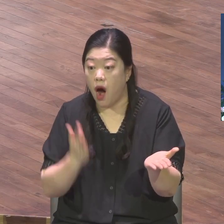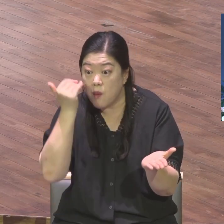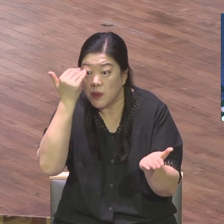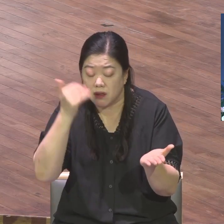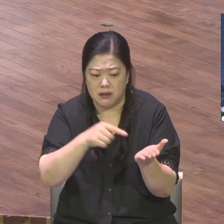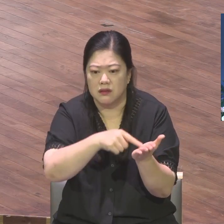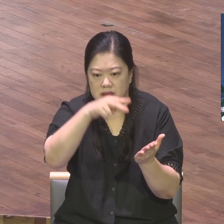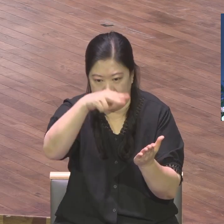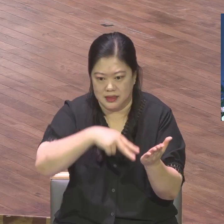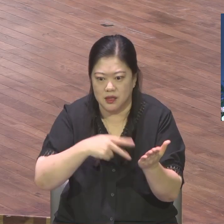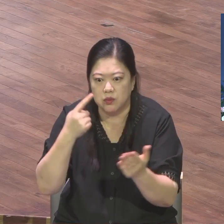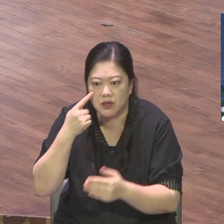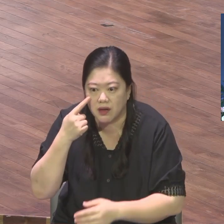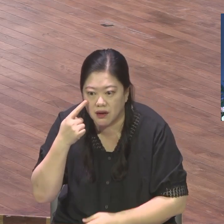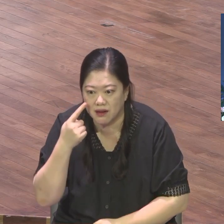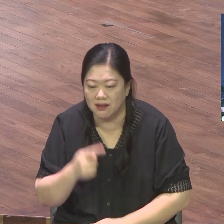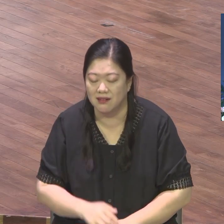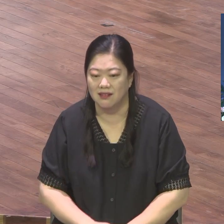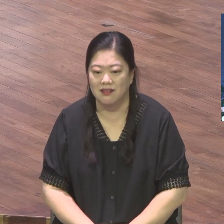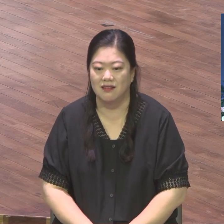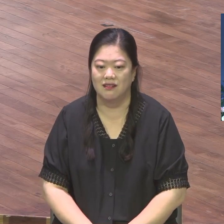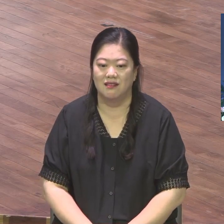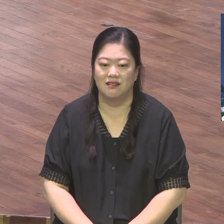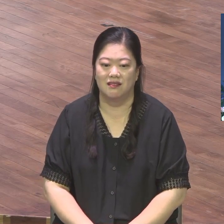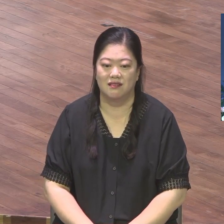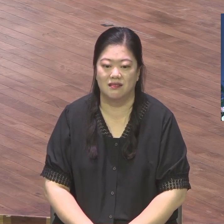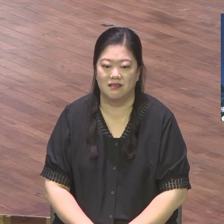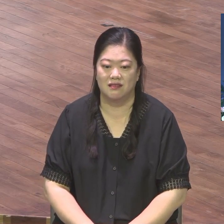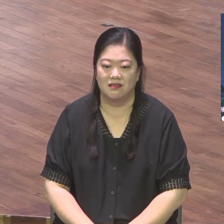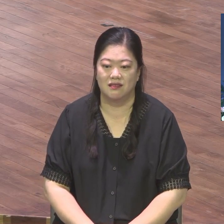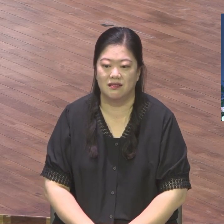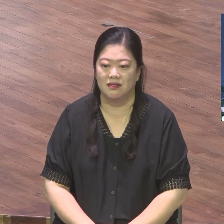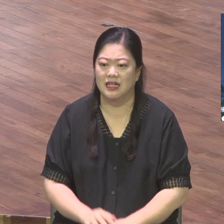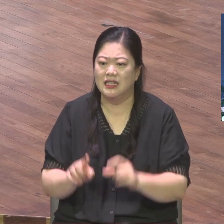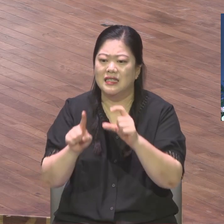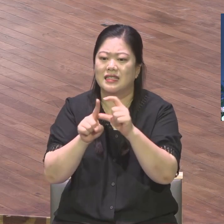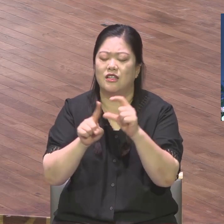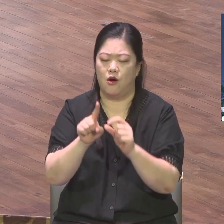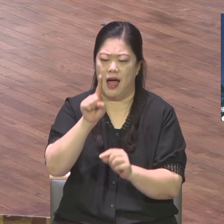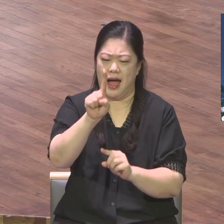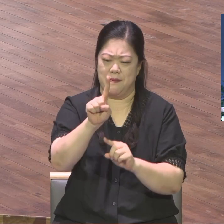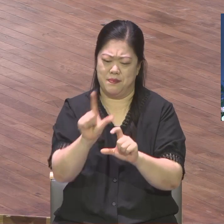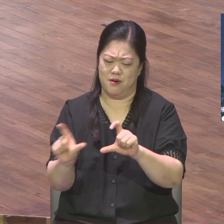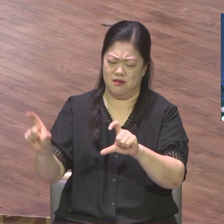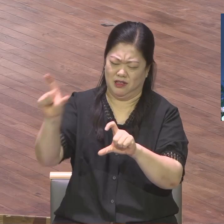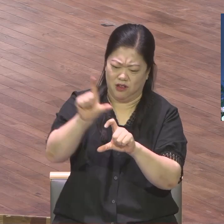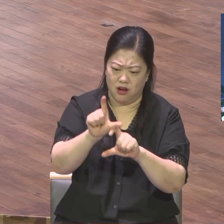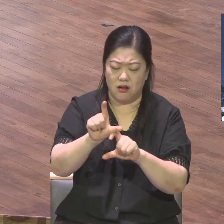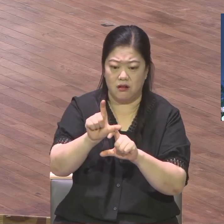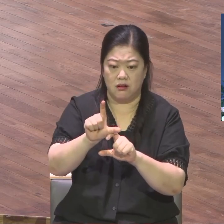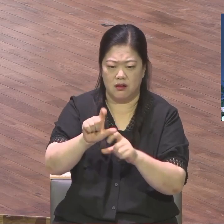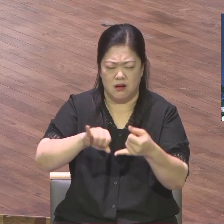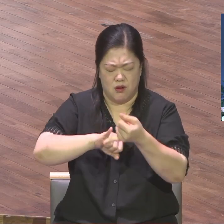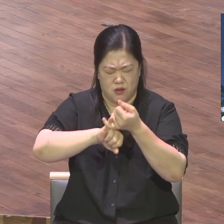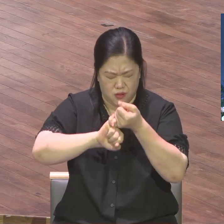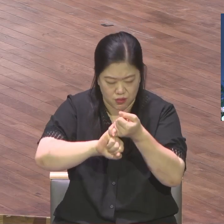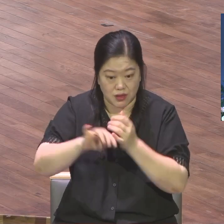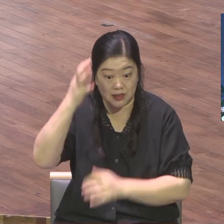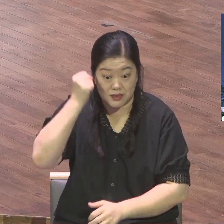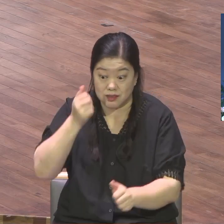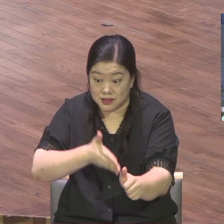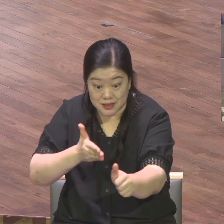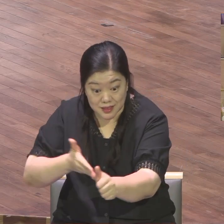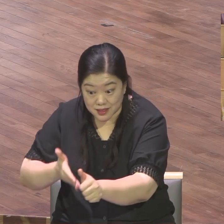우리 영계 모든 성도들 한 번 더의 이 도전을 통해서 이 놀라운 하나님의 일에 실제로 쓰임받는 증거가